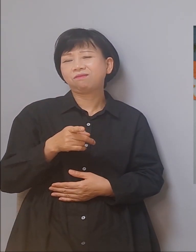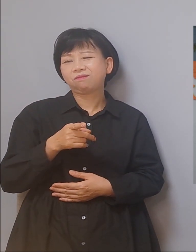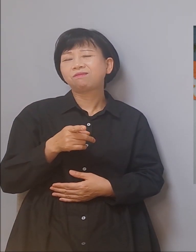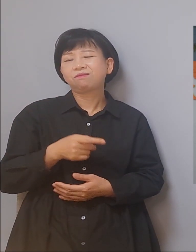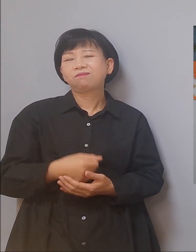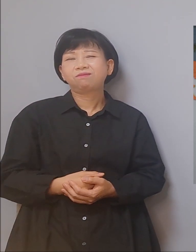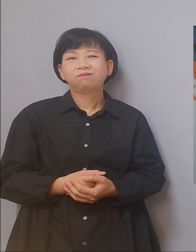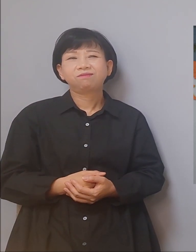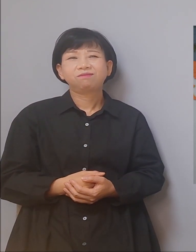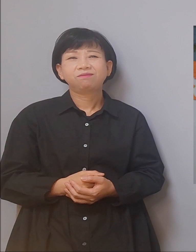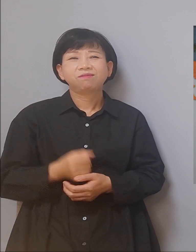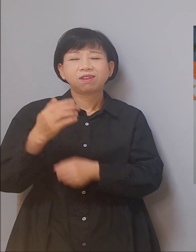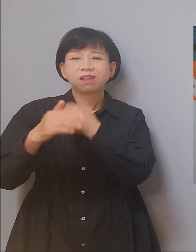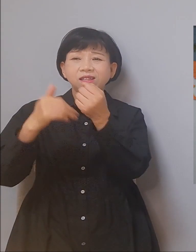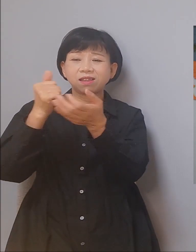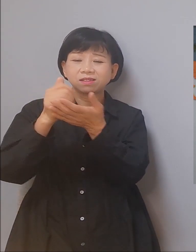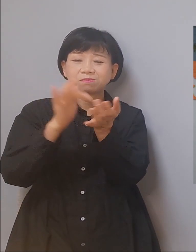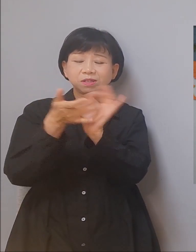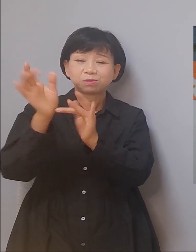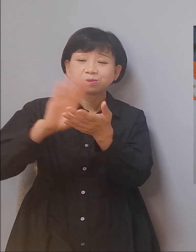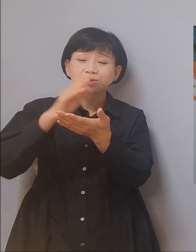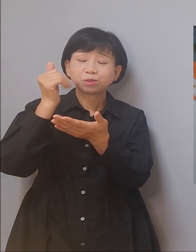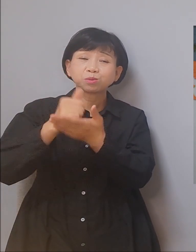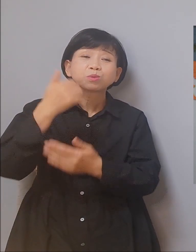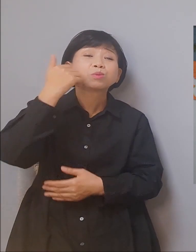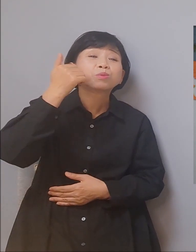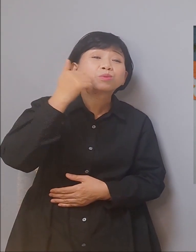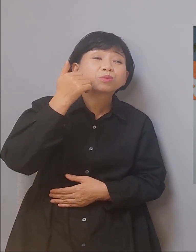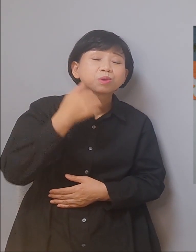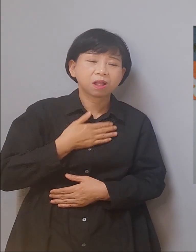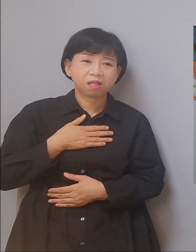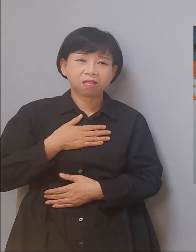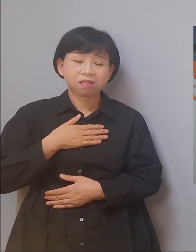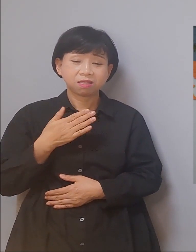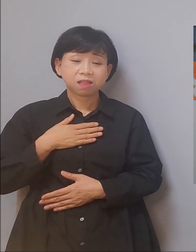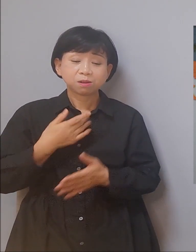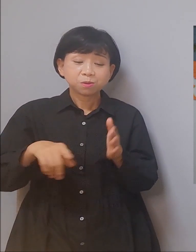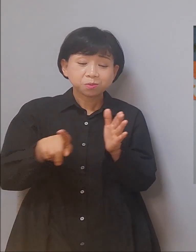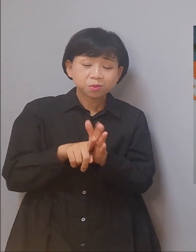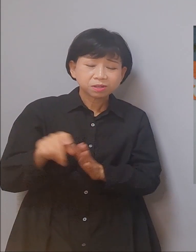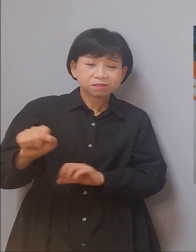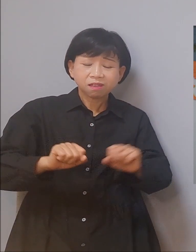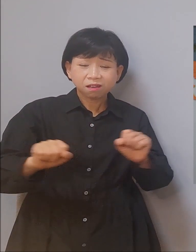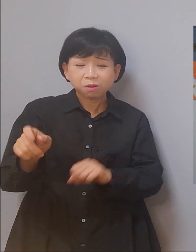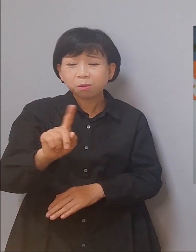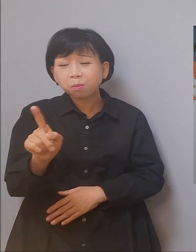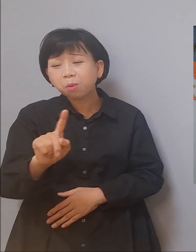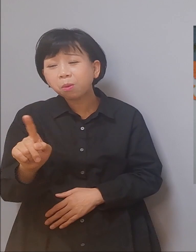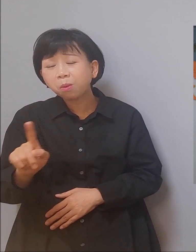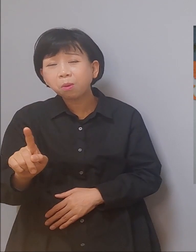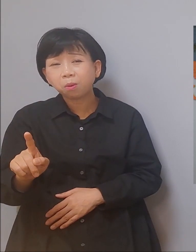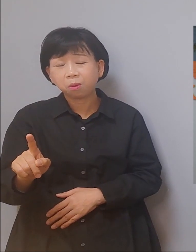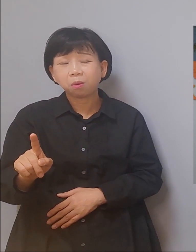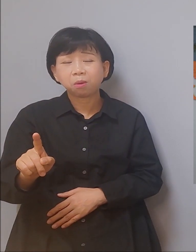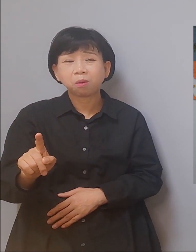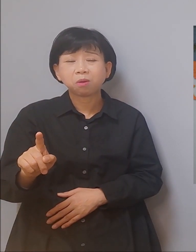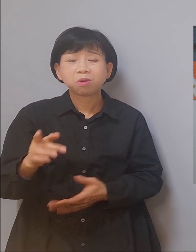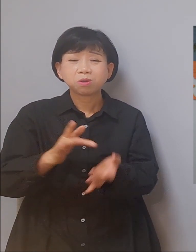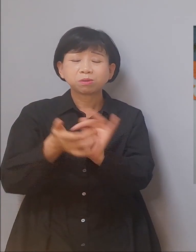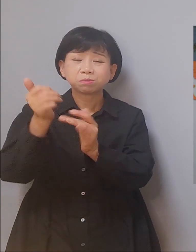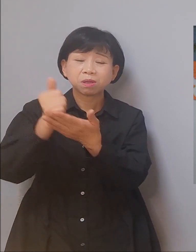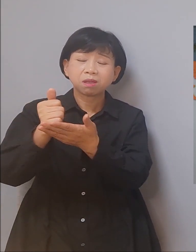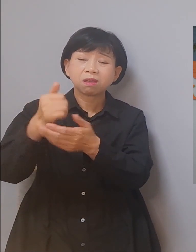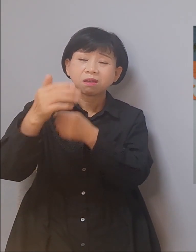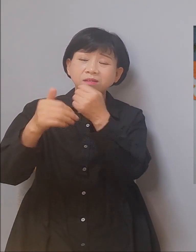은혜입니다. 하나님과 예수 그리스도가 어떤 분이신지, 나를 위하여 어떠한 일을 행하셨는지, 그분이 성품이